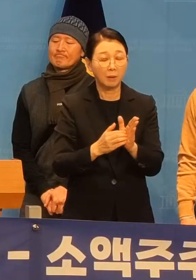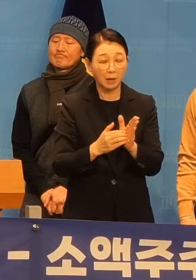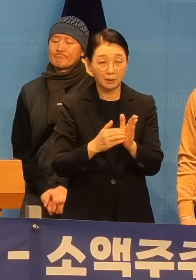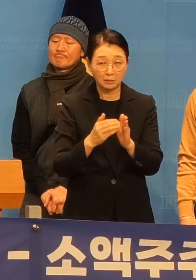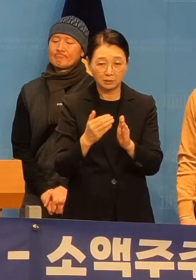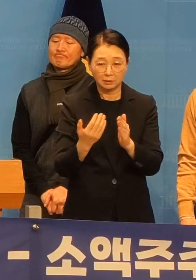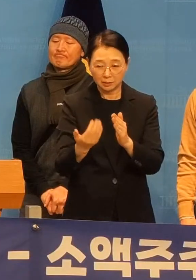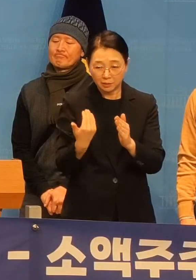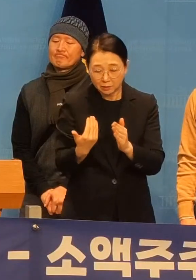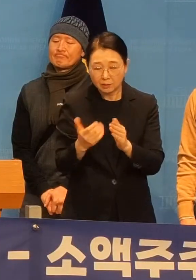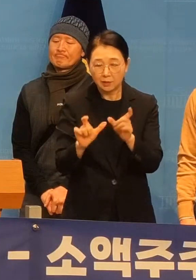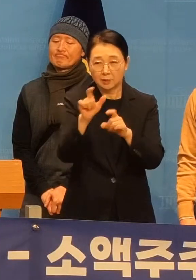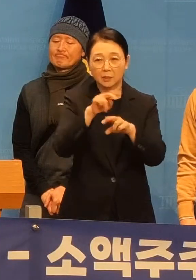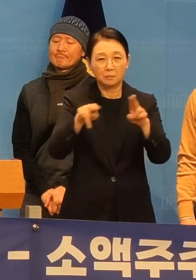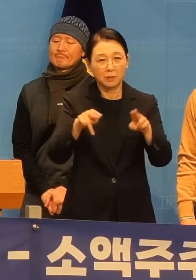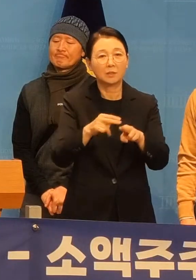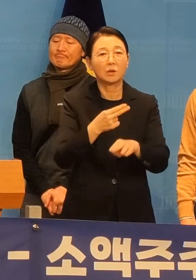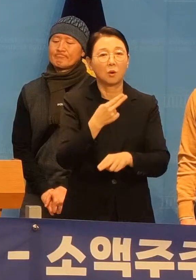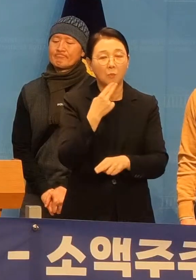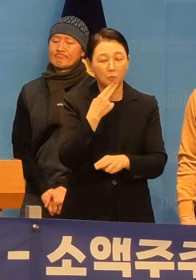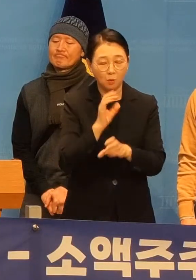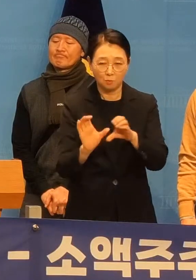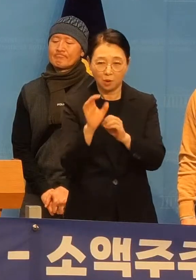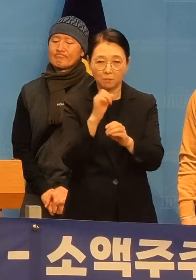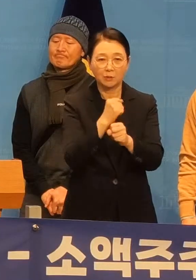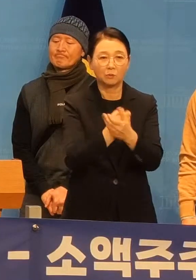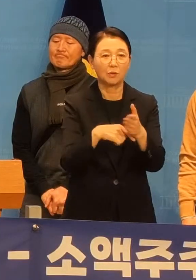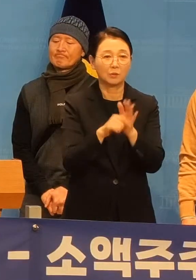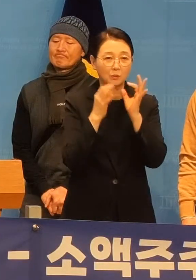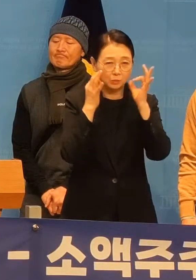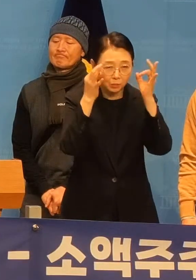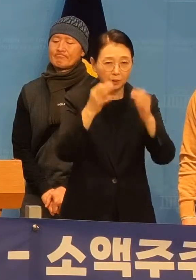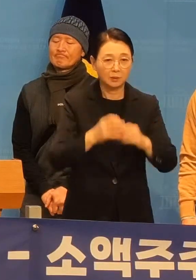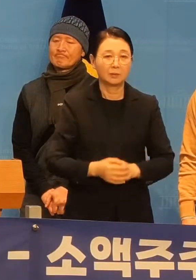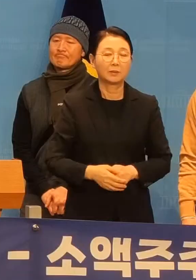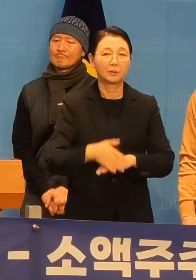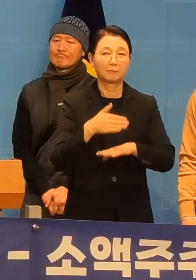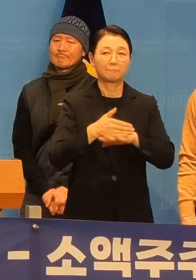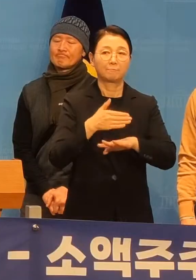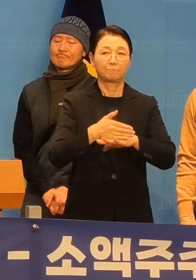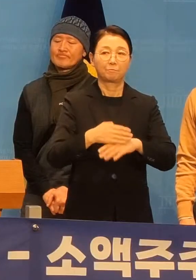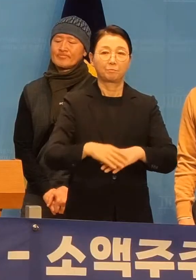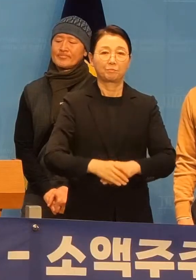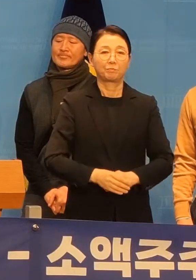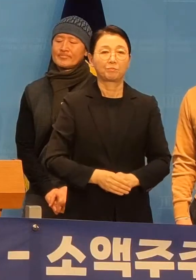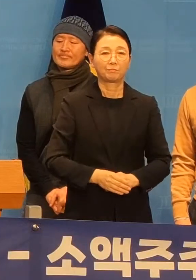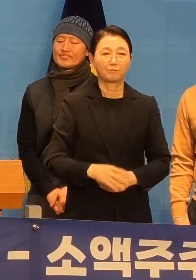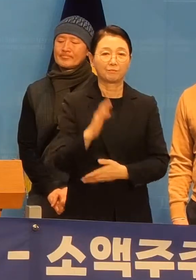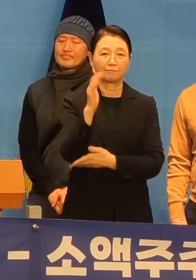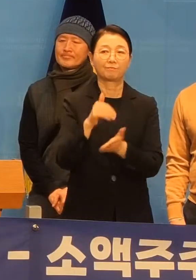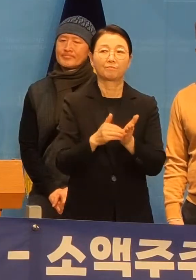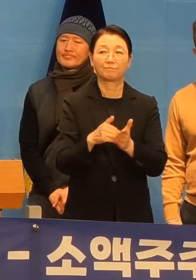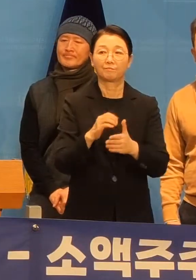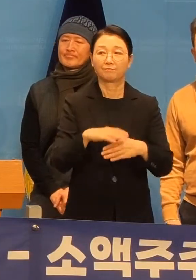제도적 보완책 마련도 지속적으로 추진해 가도록 하겠습니다. 감사합니다. 마치겠습니다.